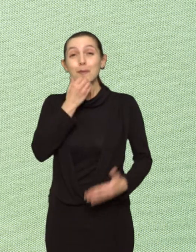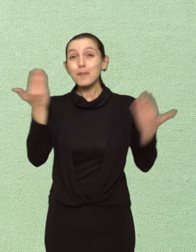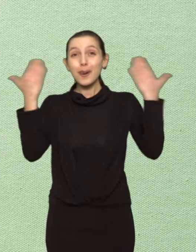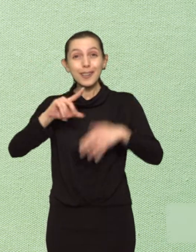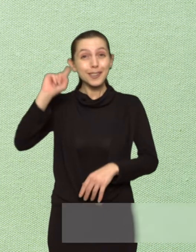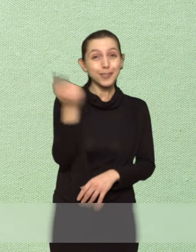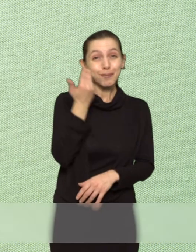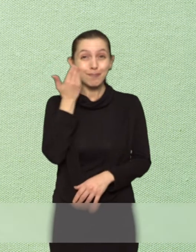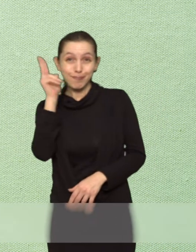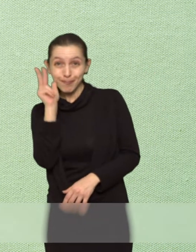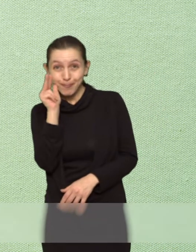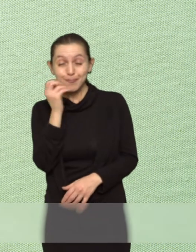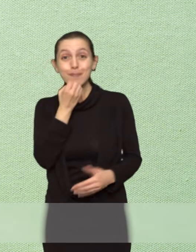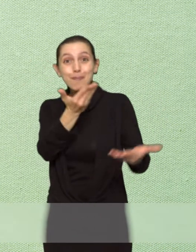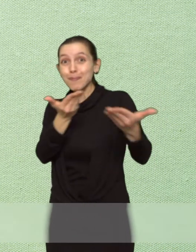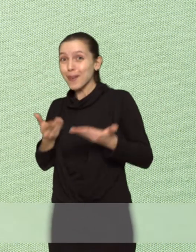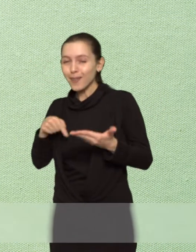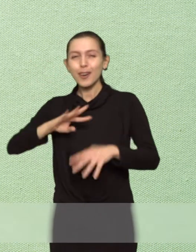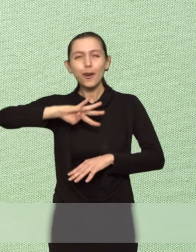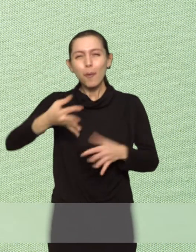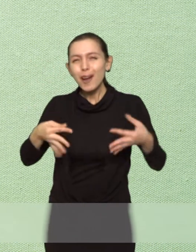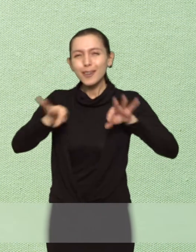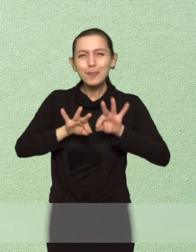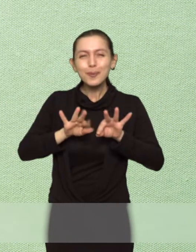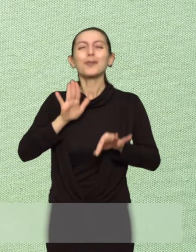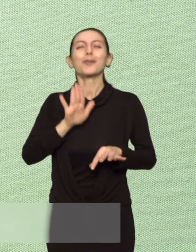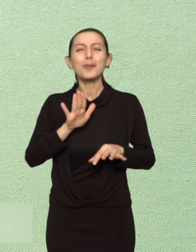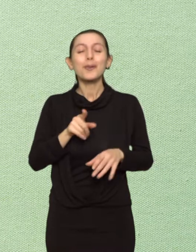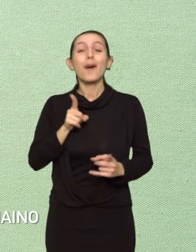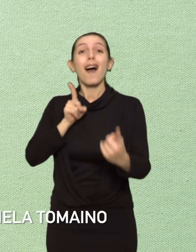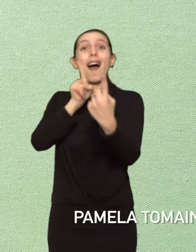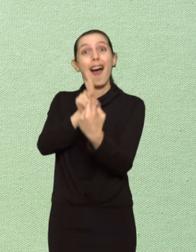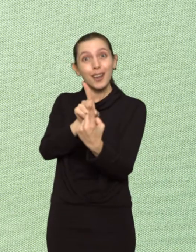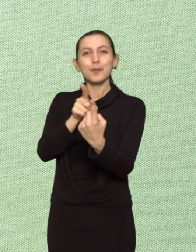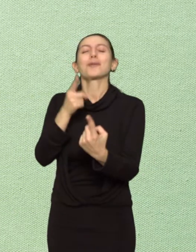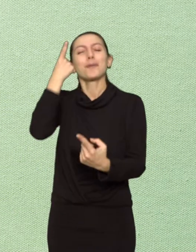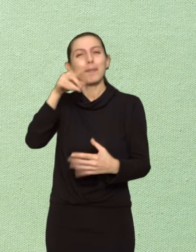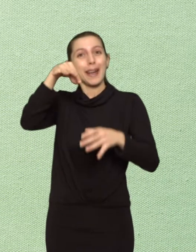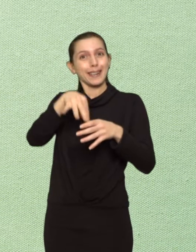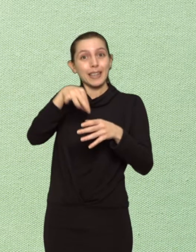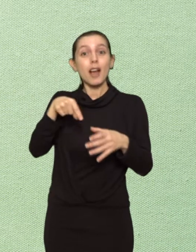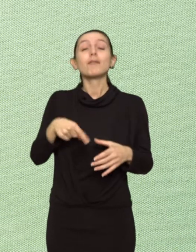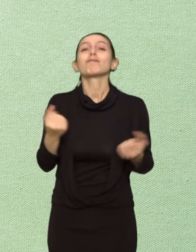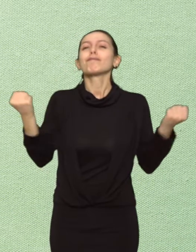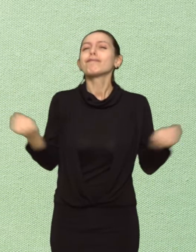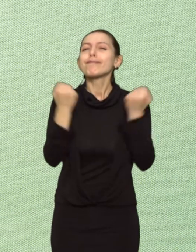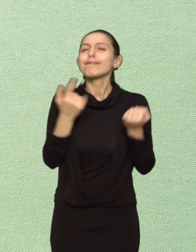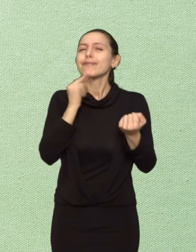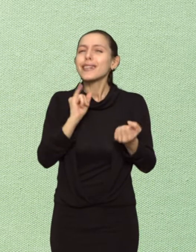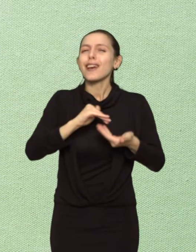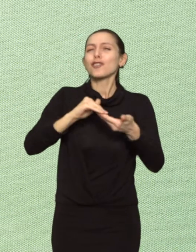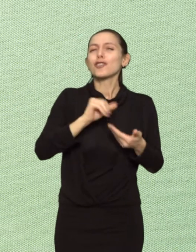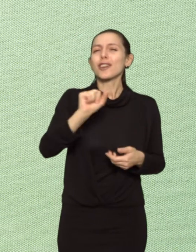Buonasera a tutti e a tutte, benvenuti alla quarta puntata di A Tu per Te, un podcast prodotto dall'Associazione Volontright